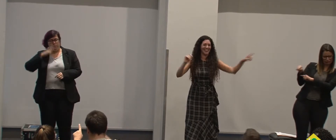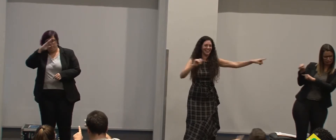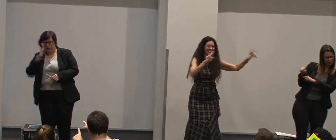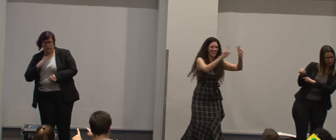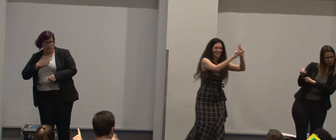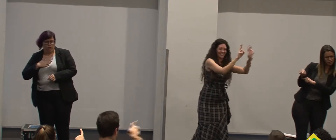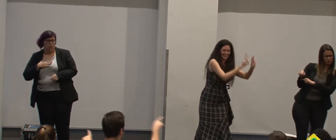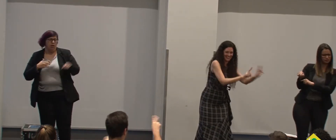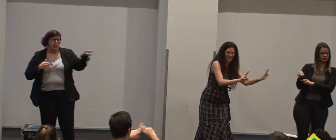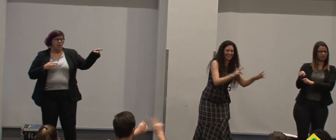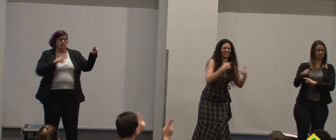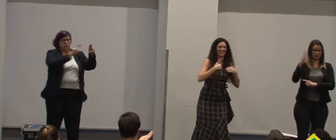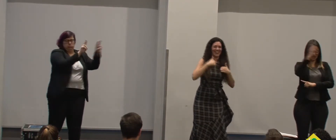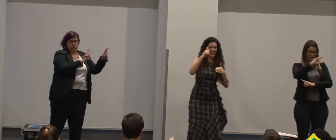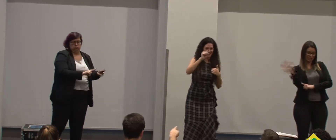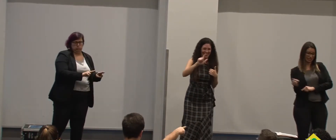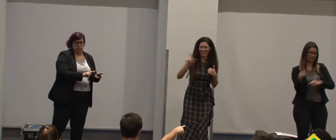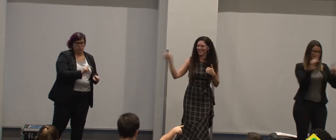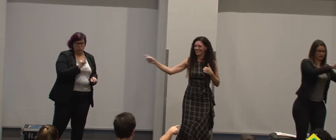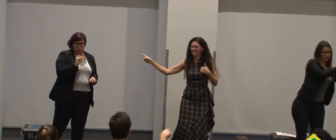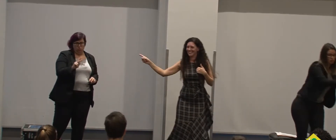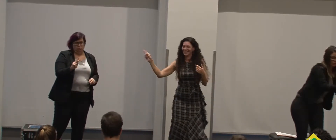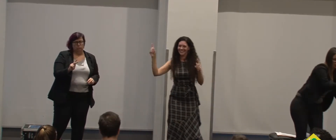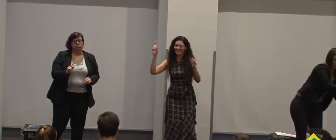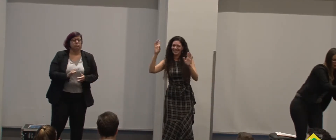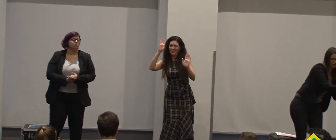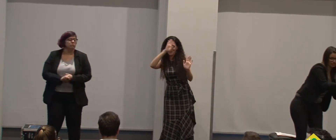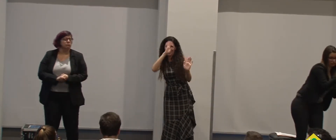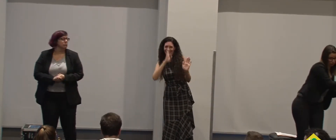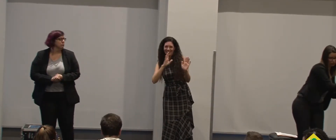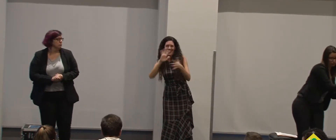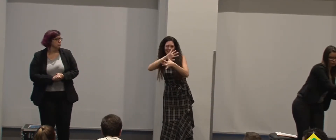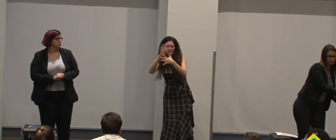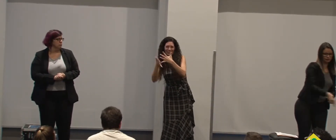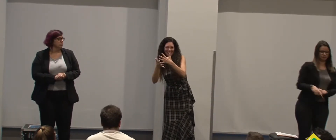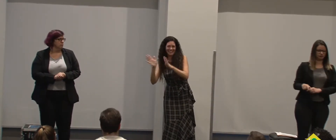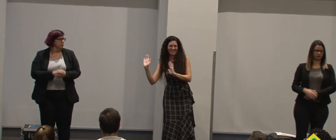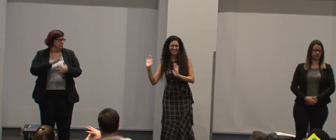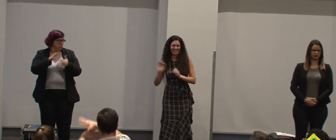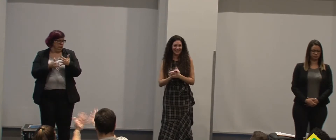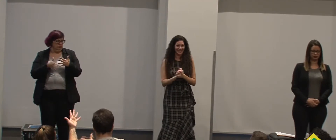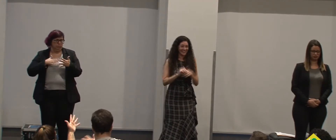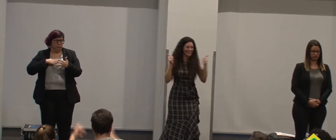sinais brasileira, aqui sinais internacionais, e eu vou estar utilizando a SL, tá certo?